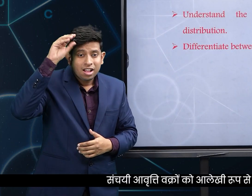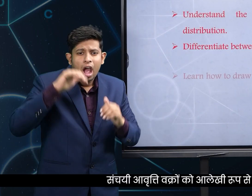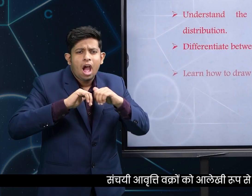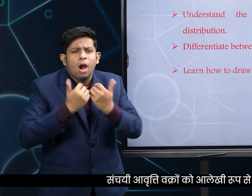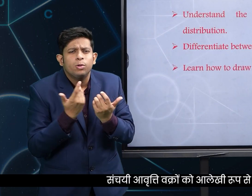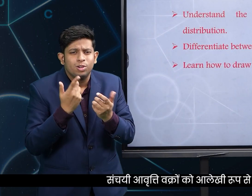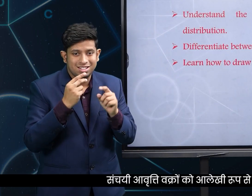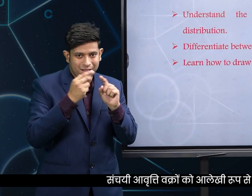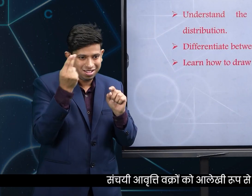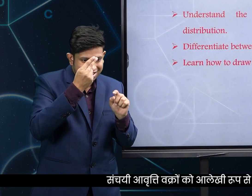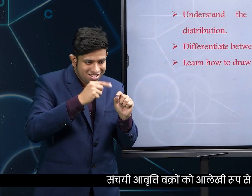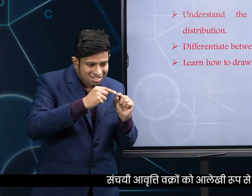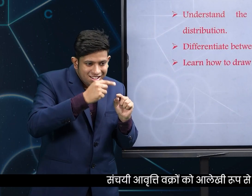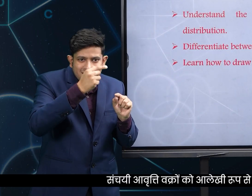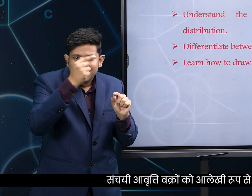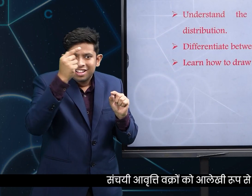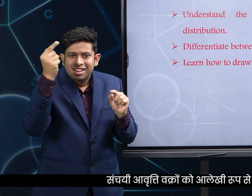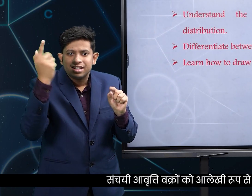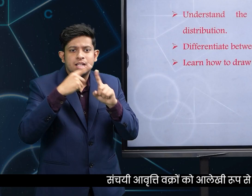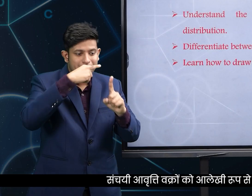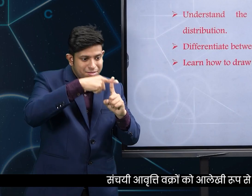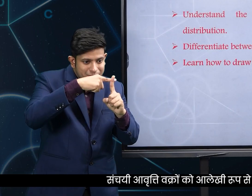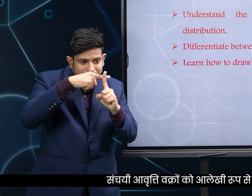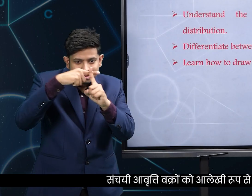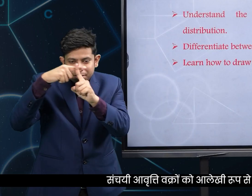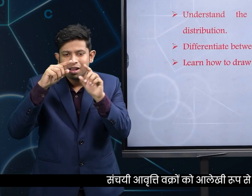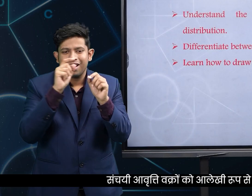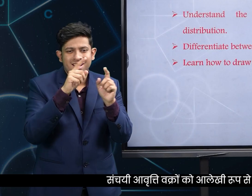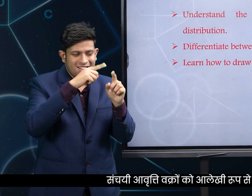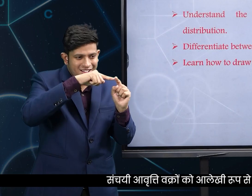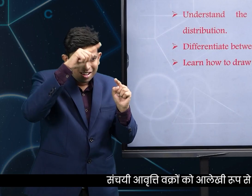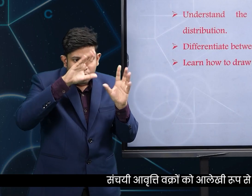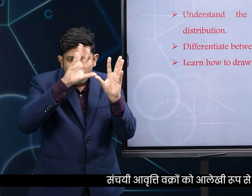संचयी आवृत्ति वक्रों को अलौकिक रूप से अरेखा करना सीखें,